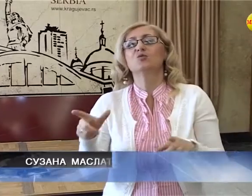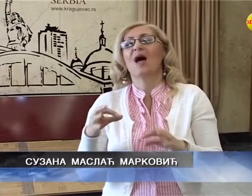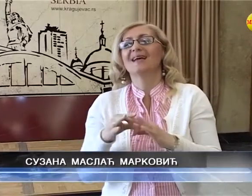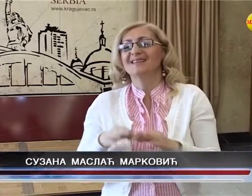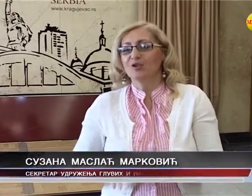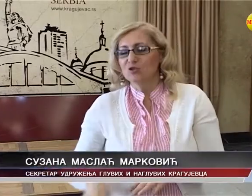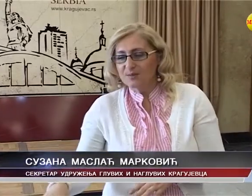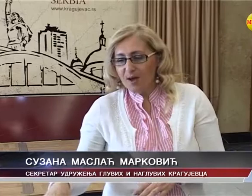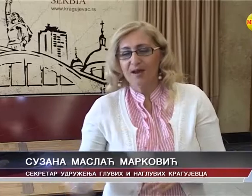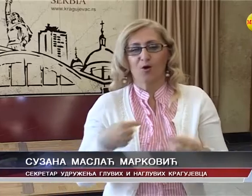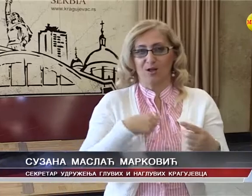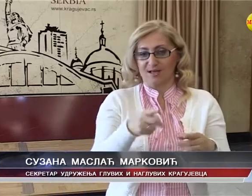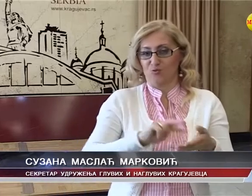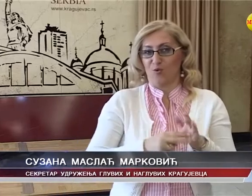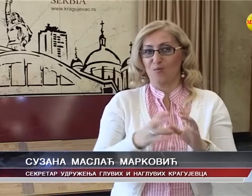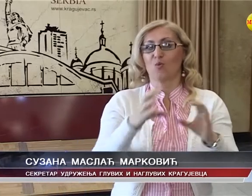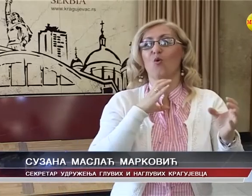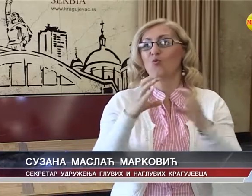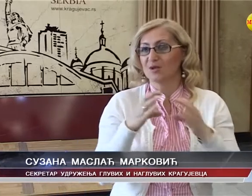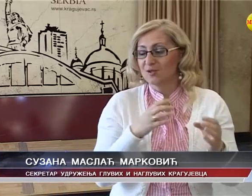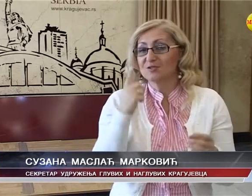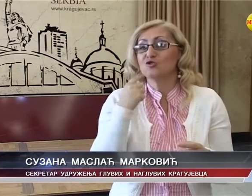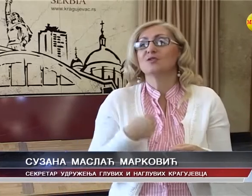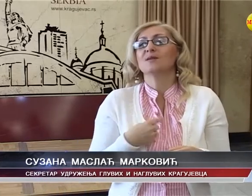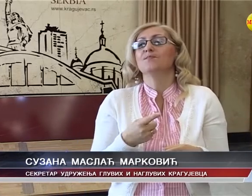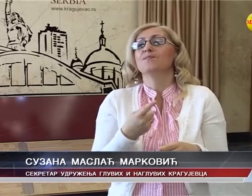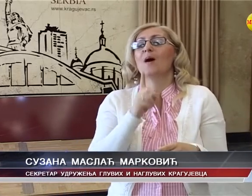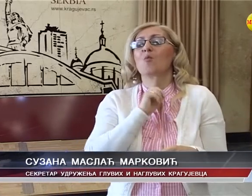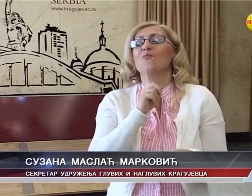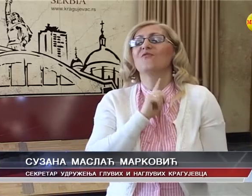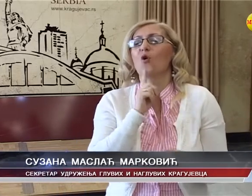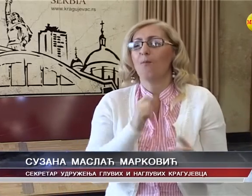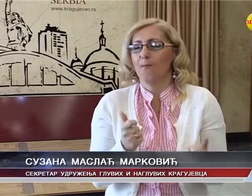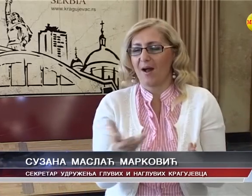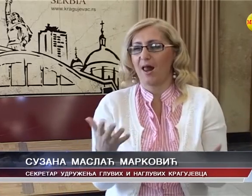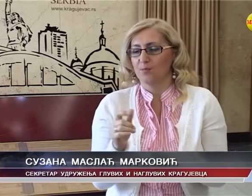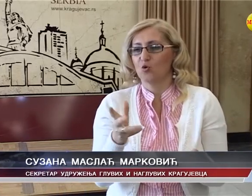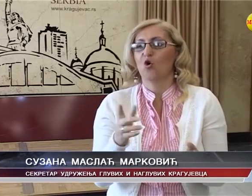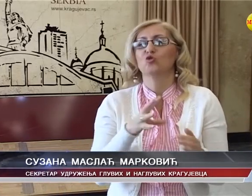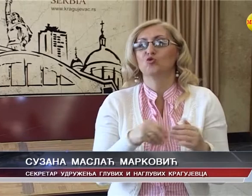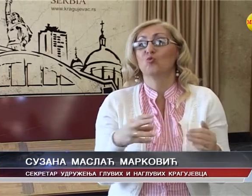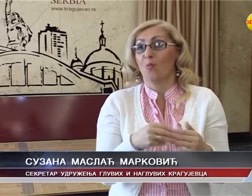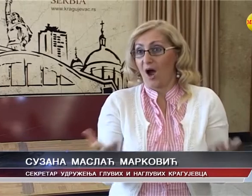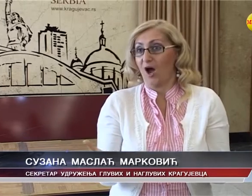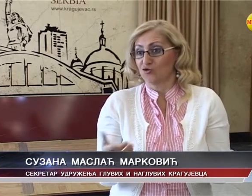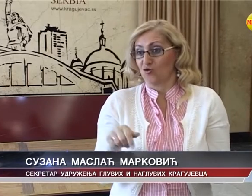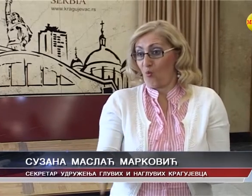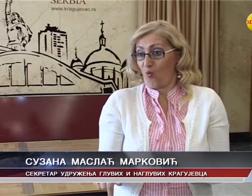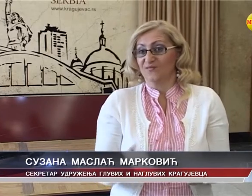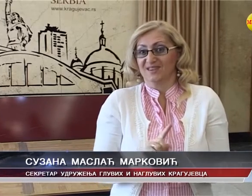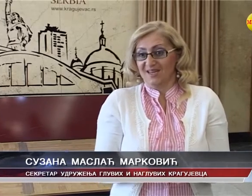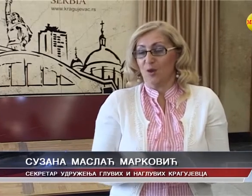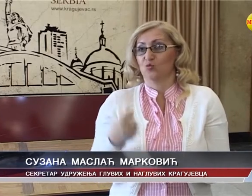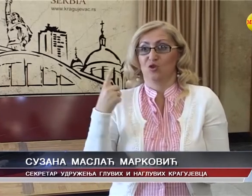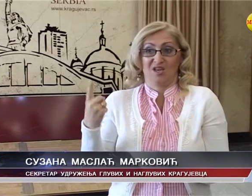Komunikacija i dalje, naravno, problem. To je najveći zaista problem. Imamo vrlo mali broj